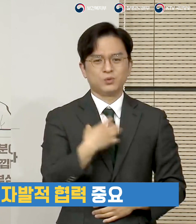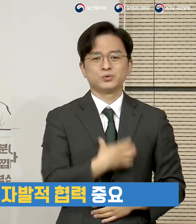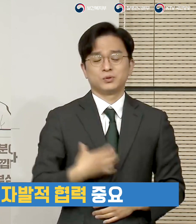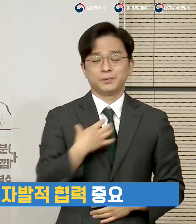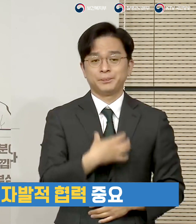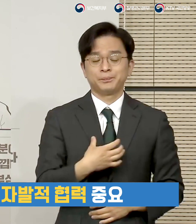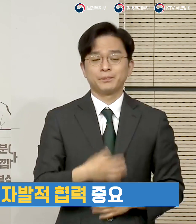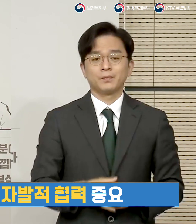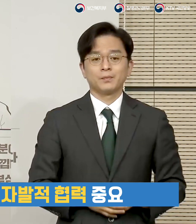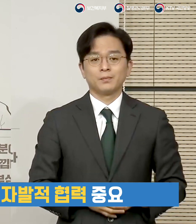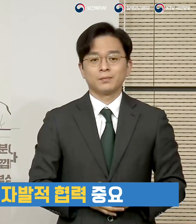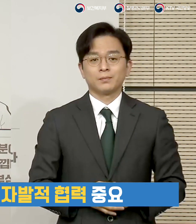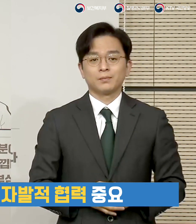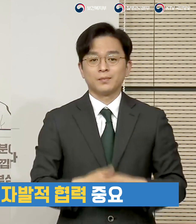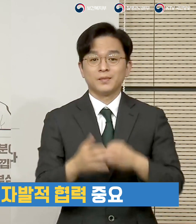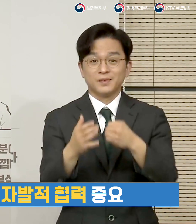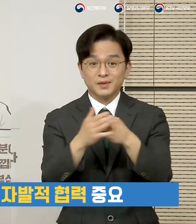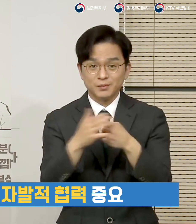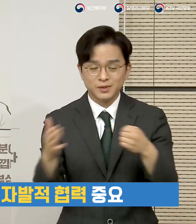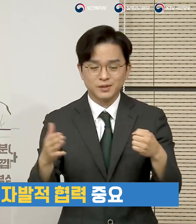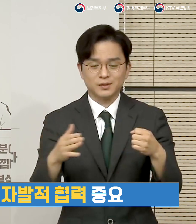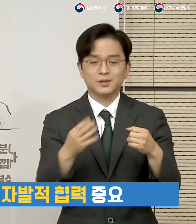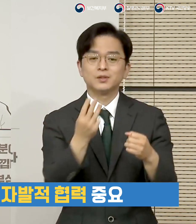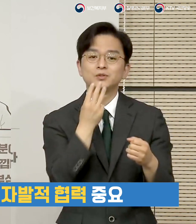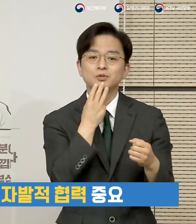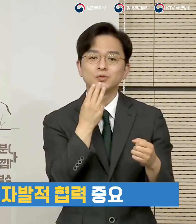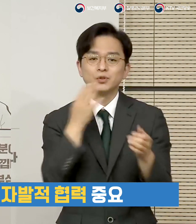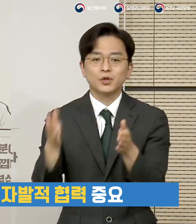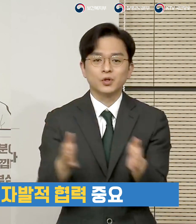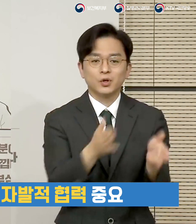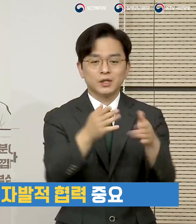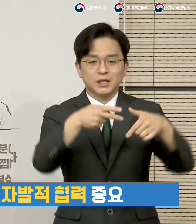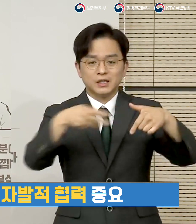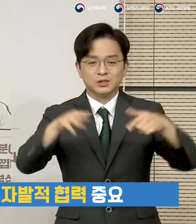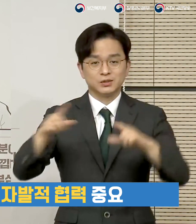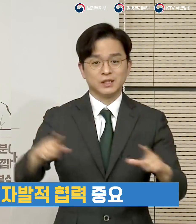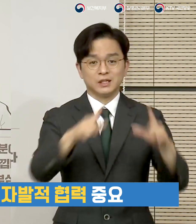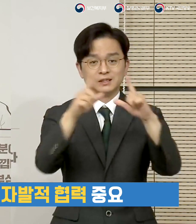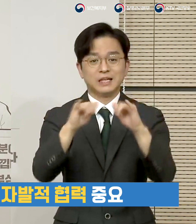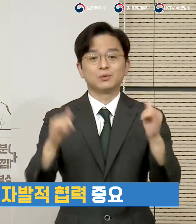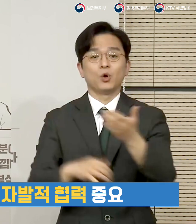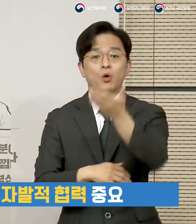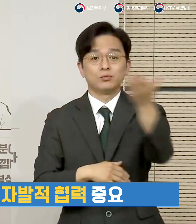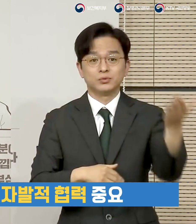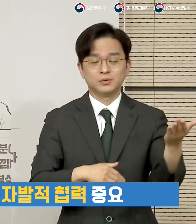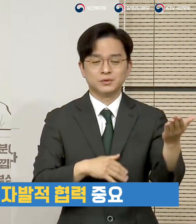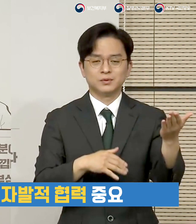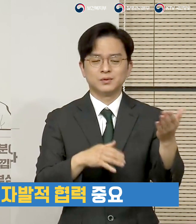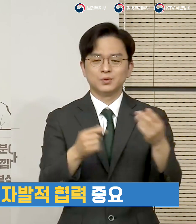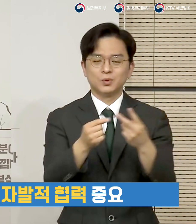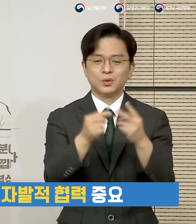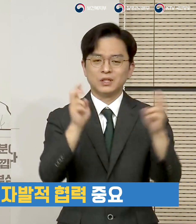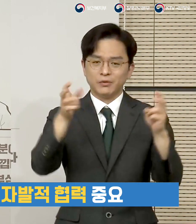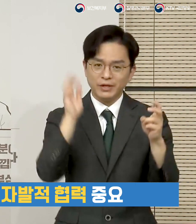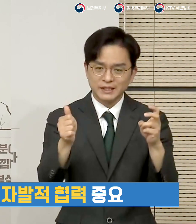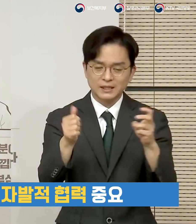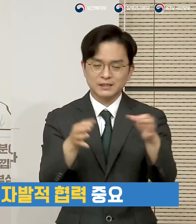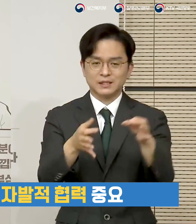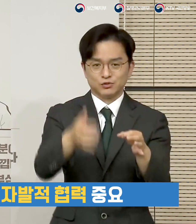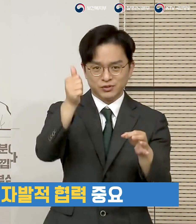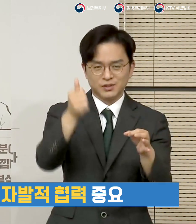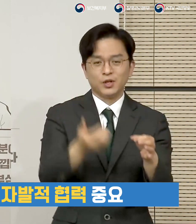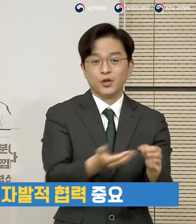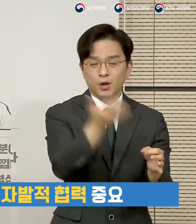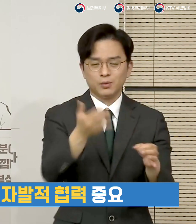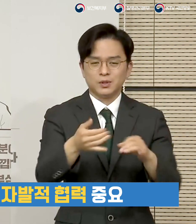수도권 주민들과 사업장 등의 자발적인 협력이 무엇보다 중요합니다. 필수적이지 않은 외출과